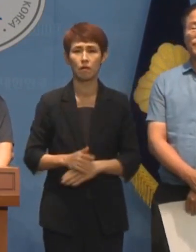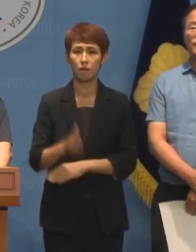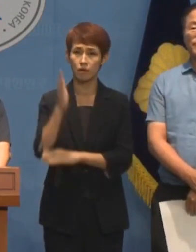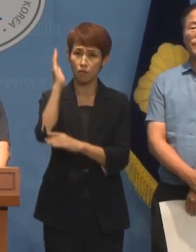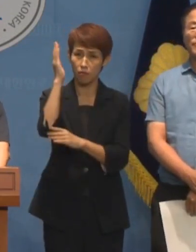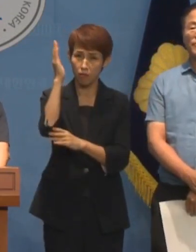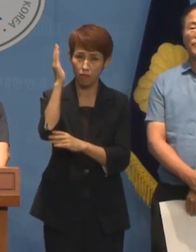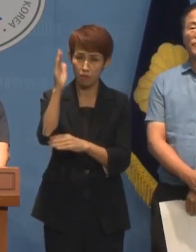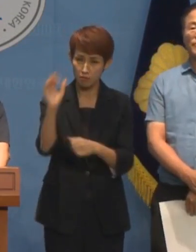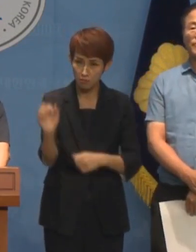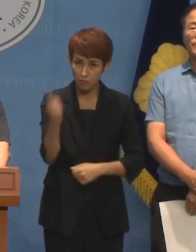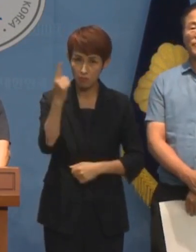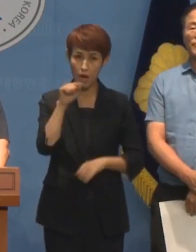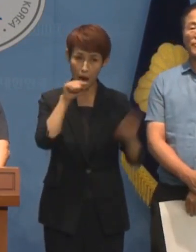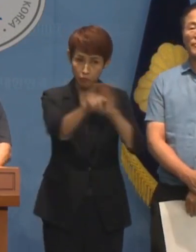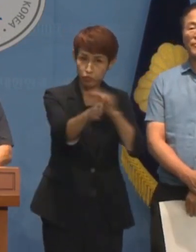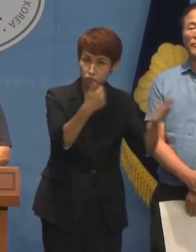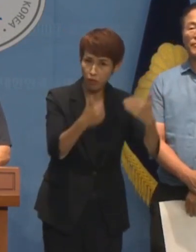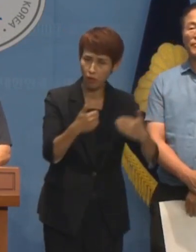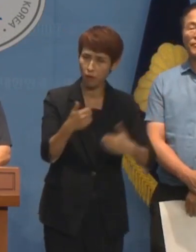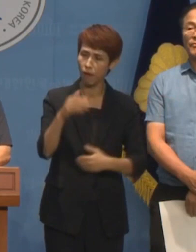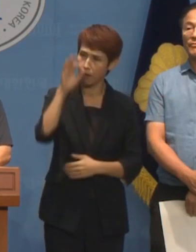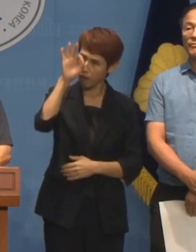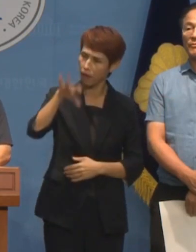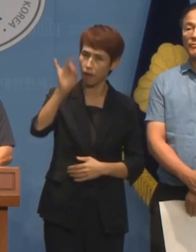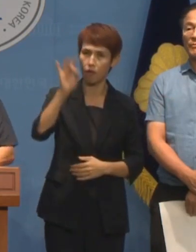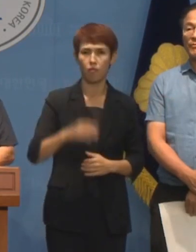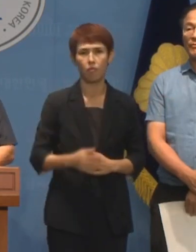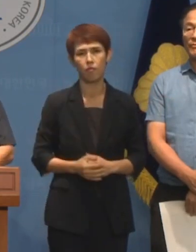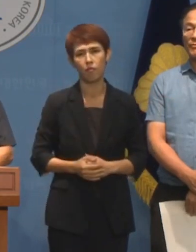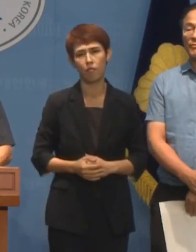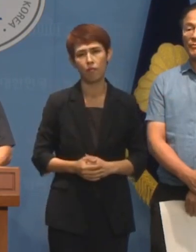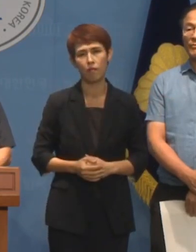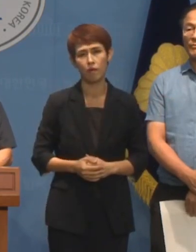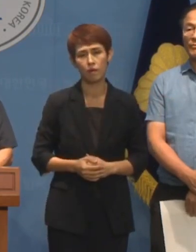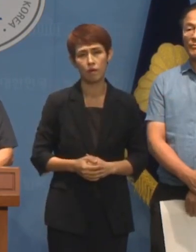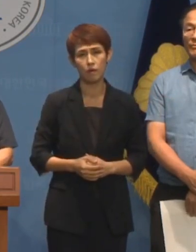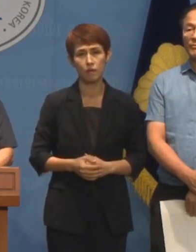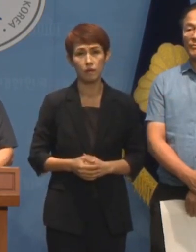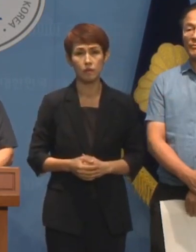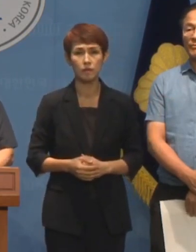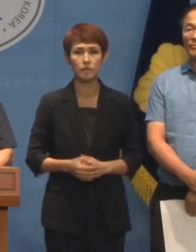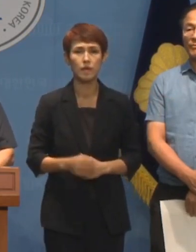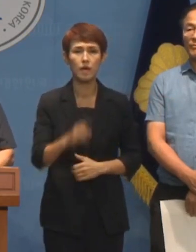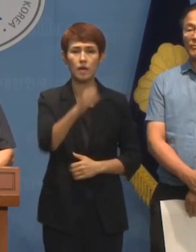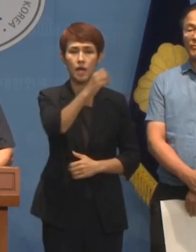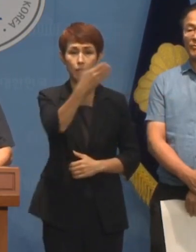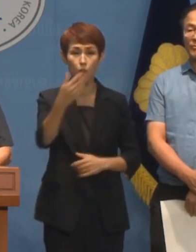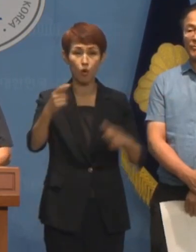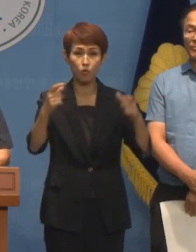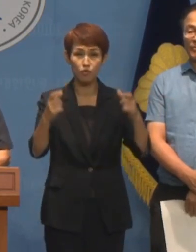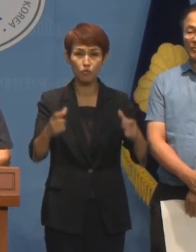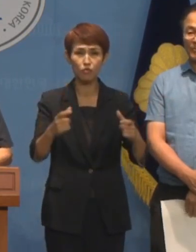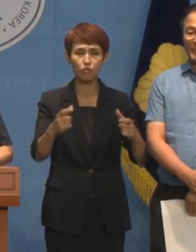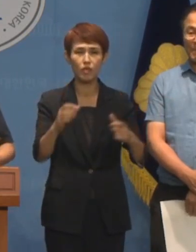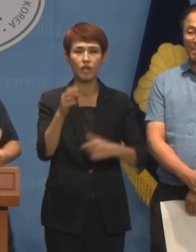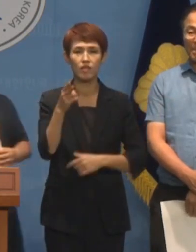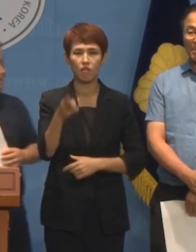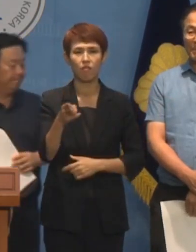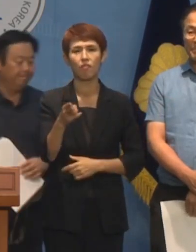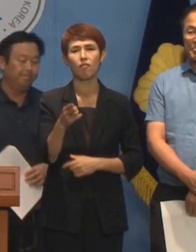하는 경우 정말 처음 봅니다. 이어서 이 사건으로 입건까지 돼버린 양평군의 여현정 군의원님께서 말씀해